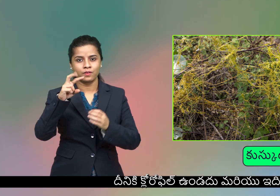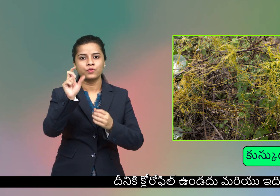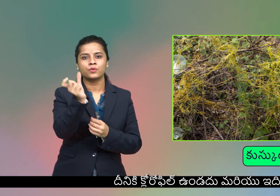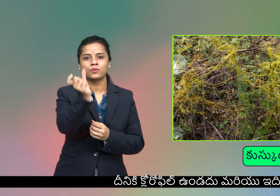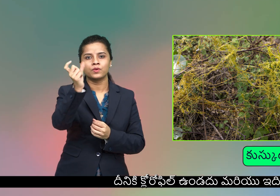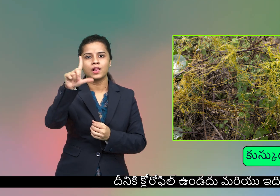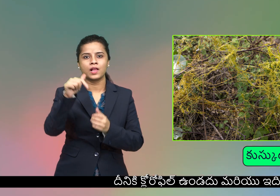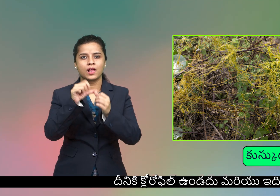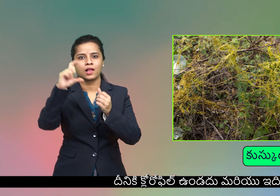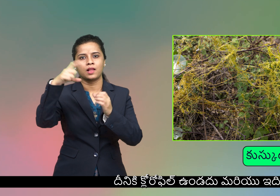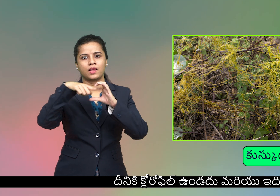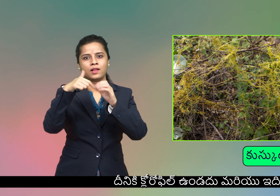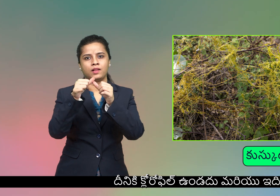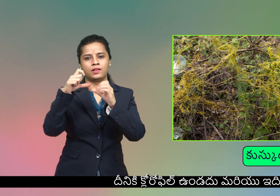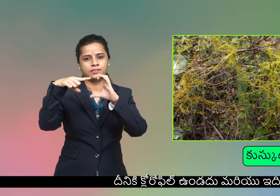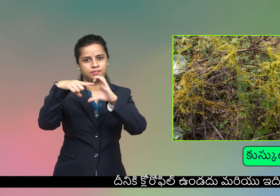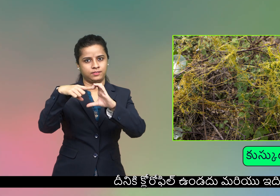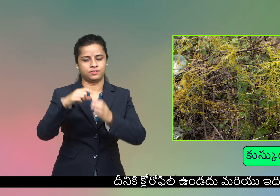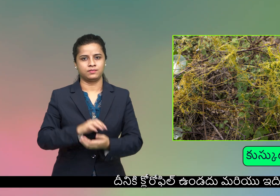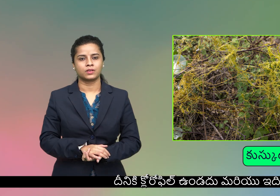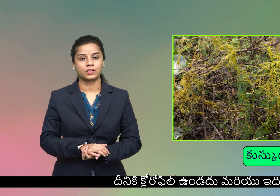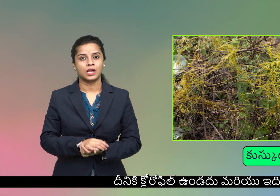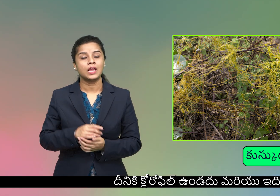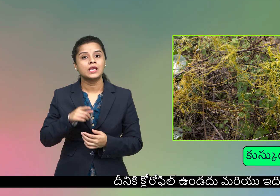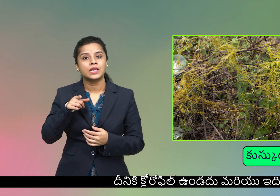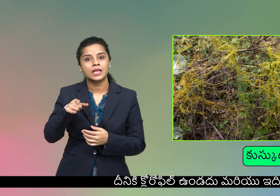దీనికి క్లోరోఫిల్ ఉండదు మరియు ఇది